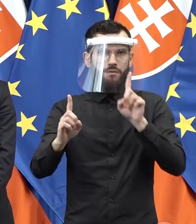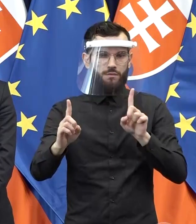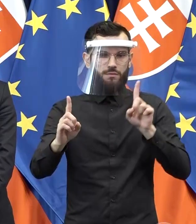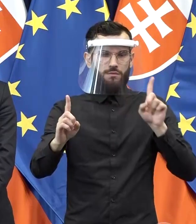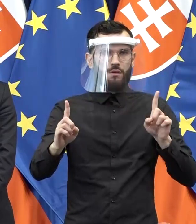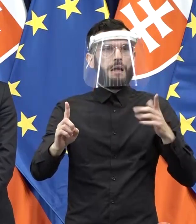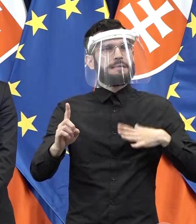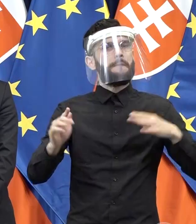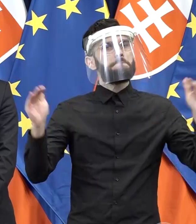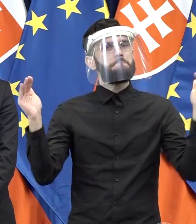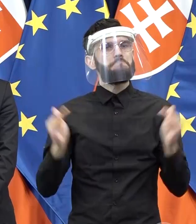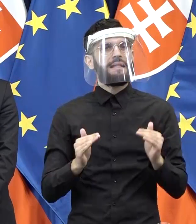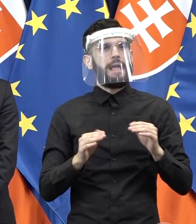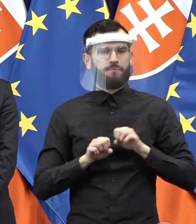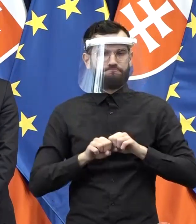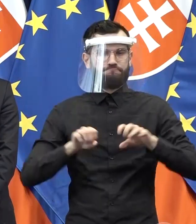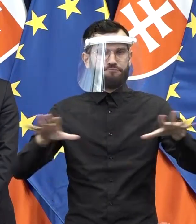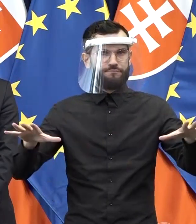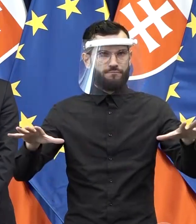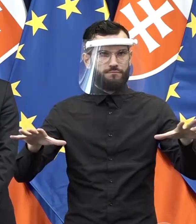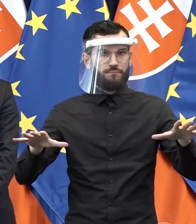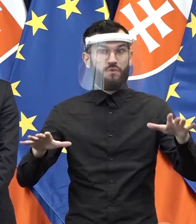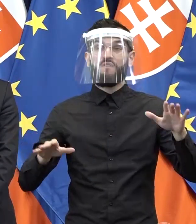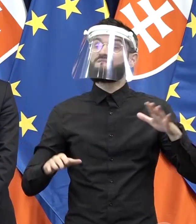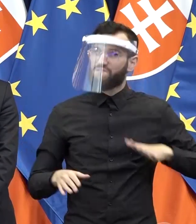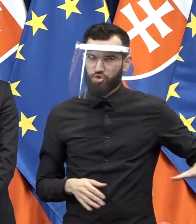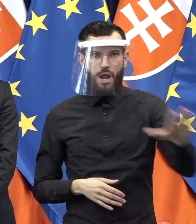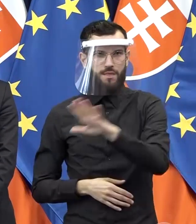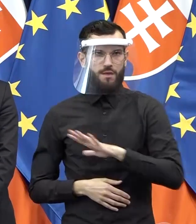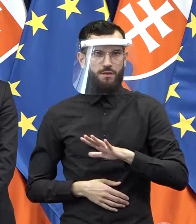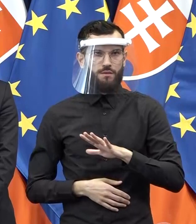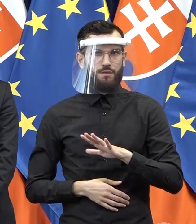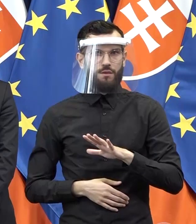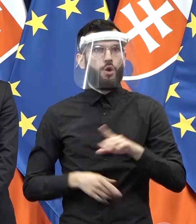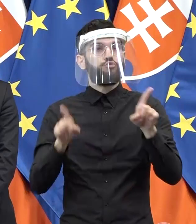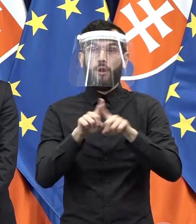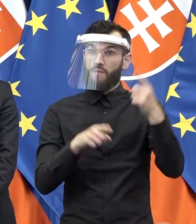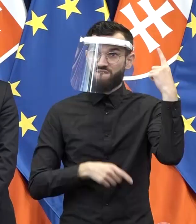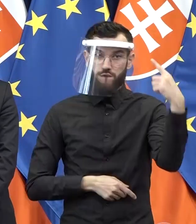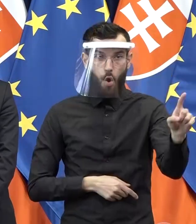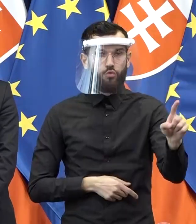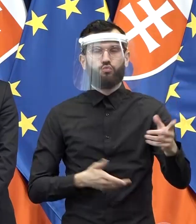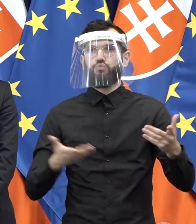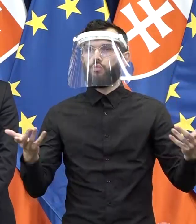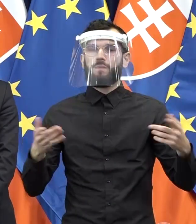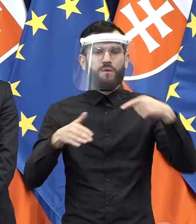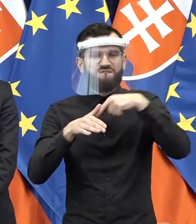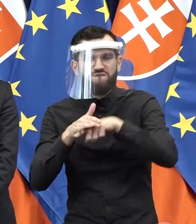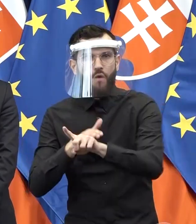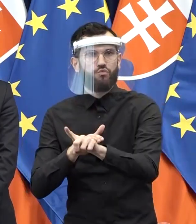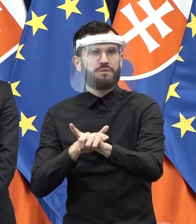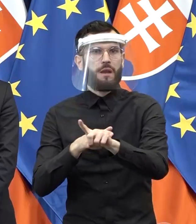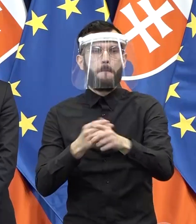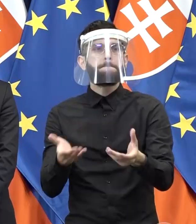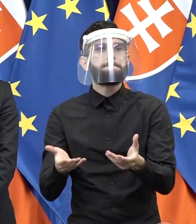šírenia tejto nákazy. Keď hovorím všade, tak všade. Či to bude vonku, či to bude vo vnútri, pri